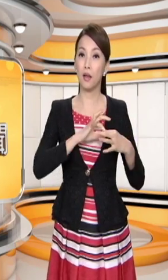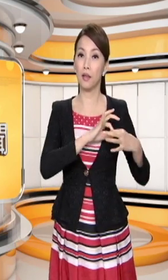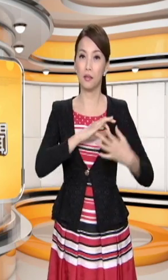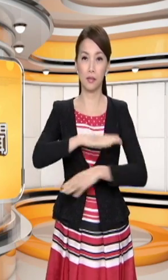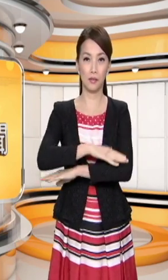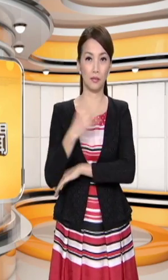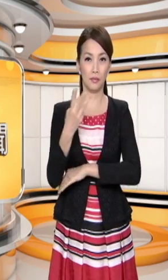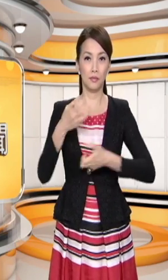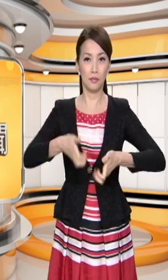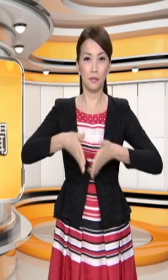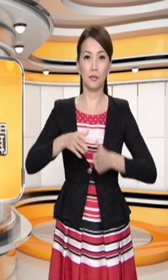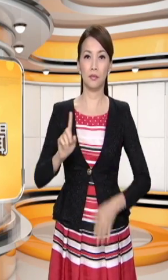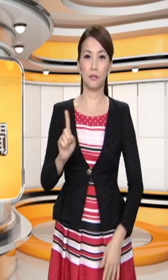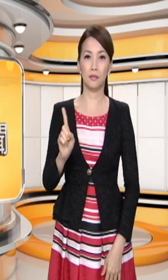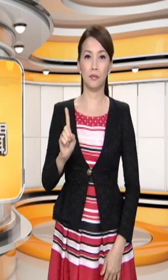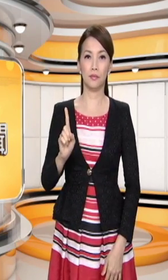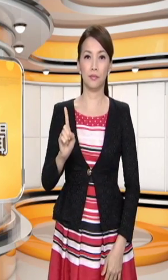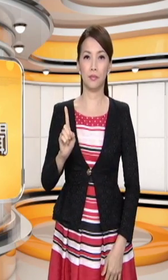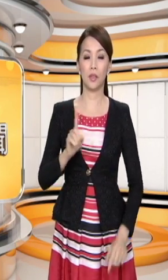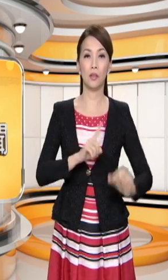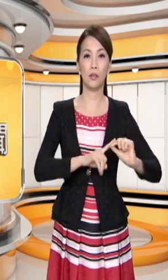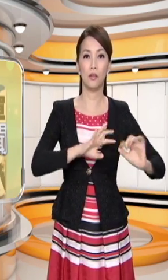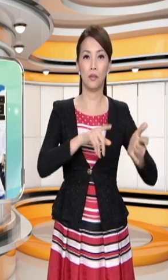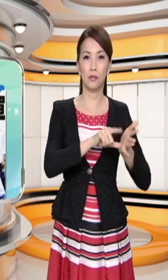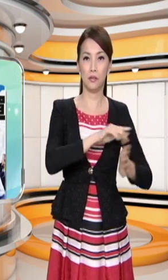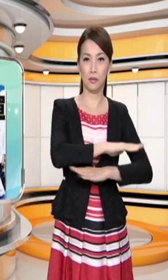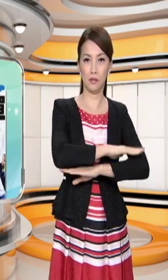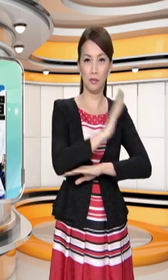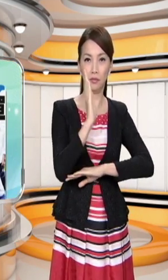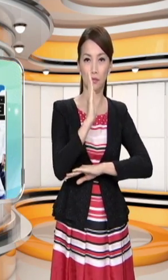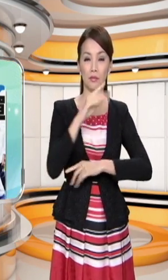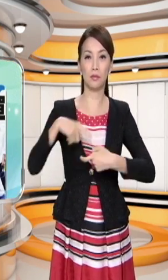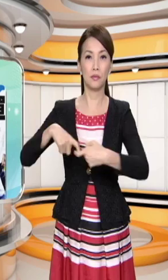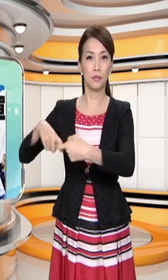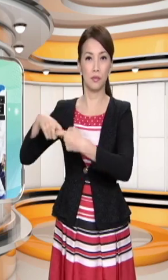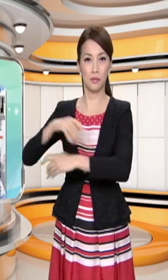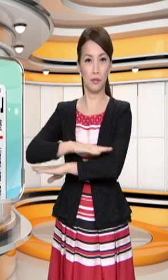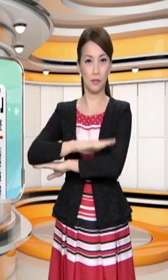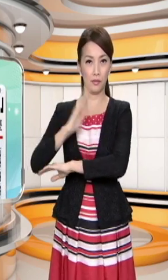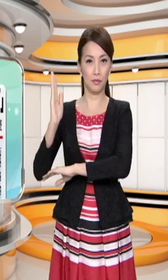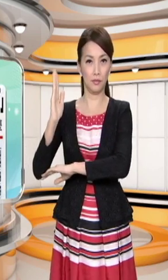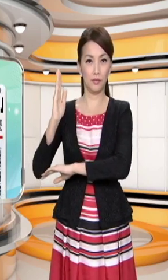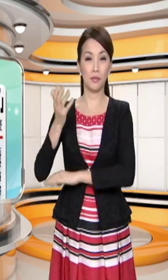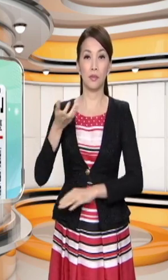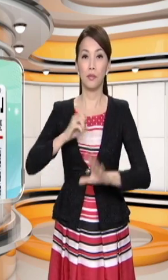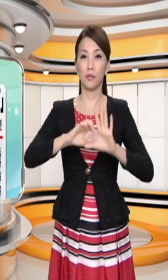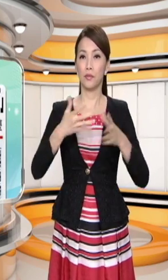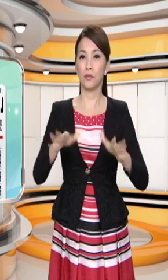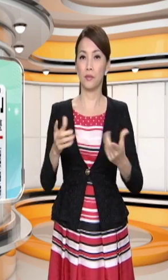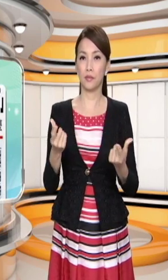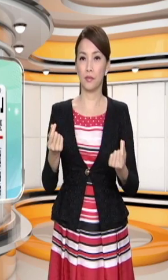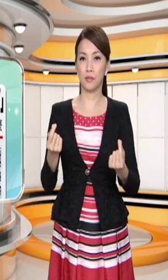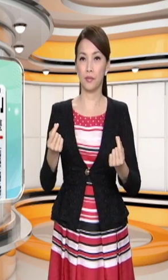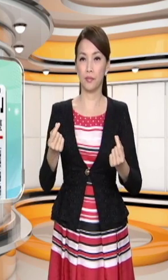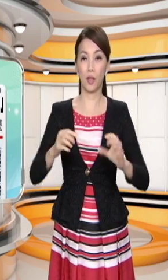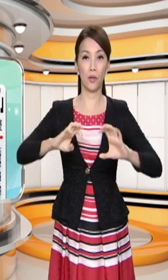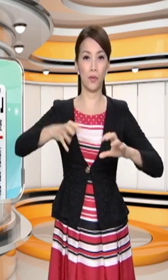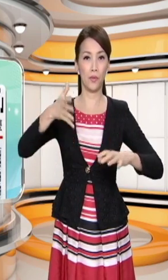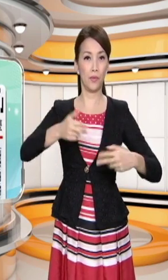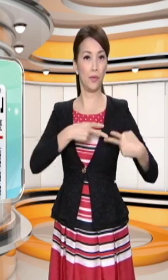来关心各大报的头条焦点。中国时报跟联合报的头条一样，都是蔡英文总统昨